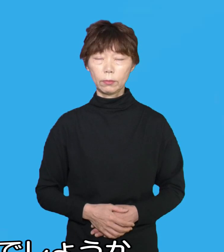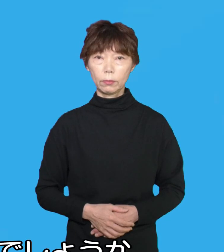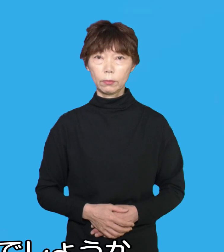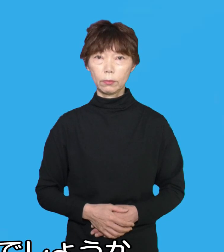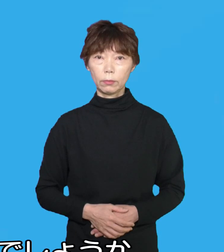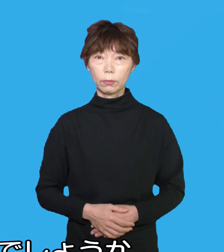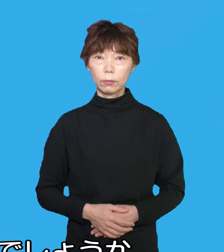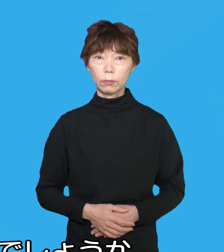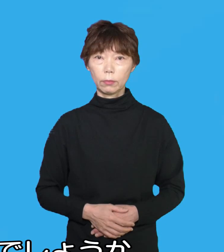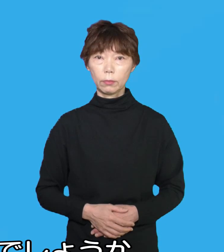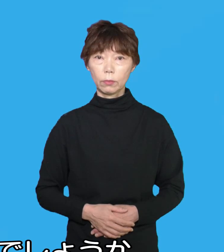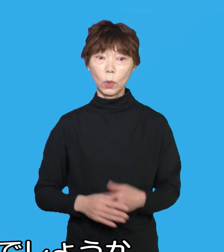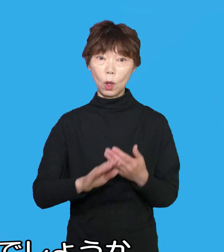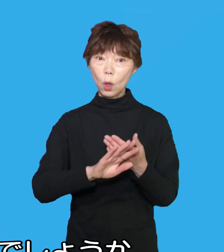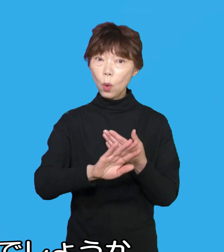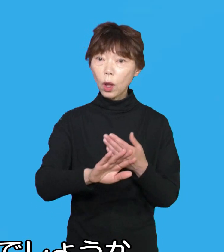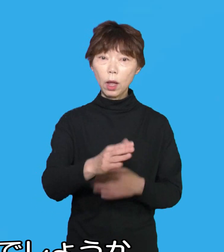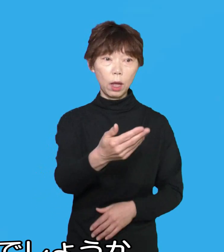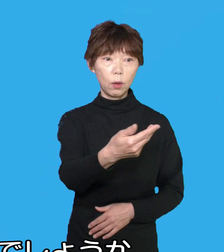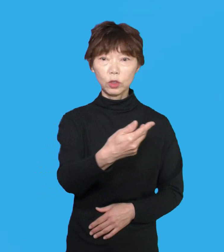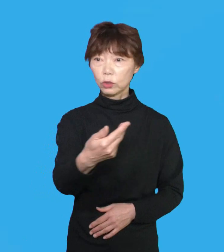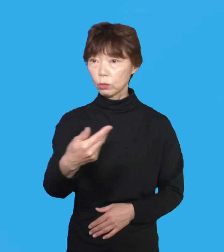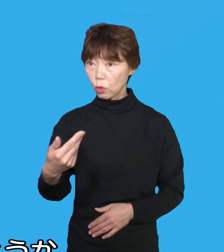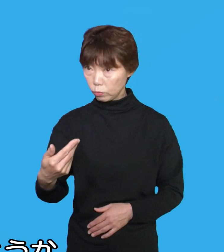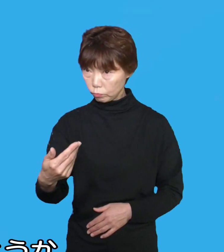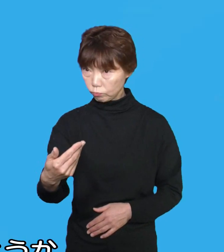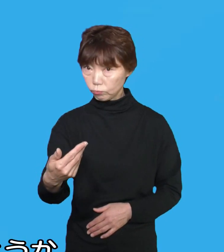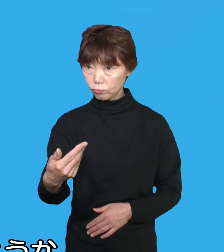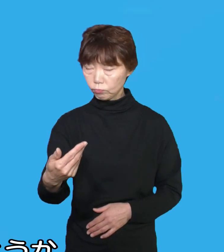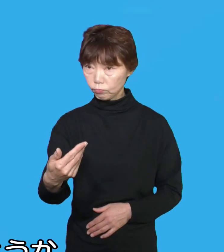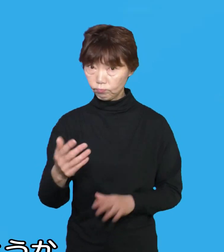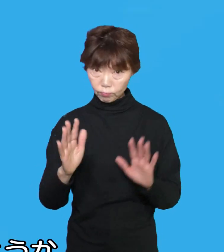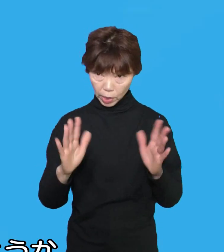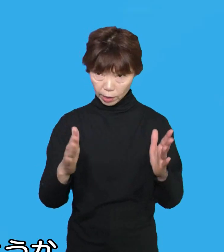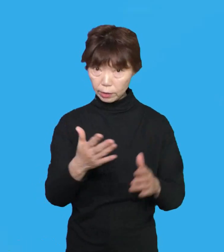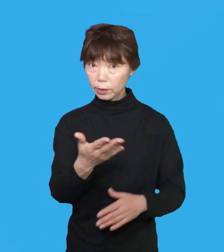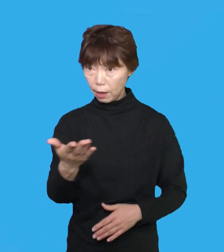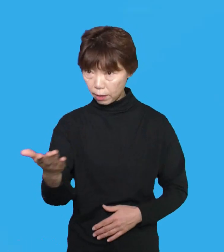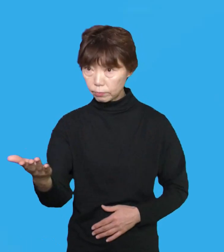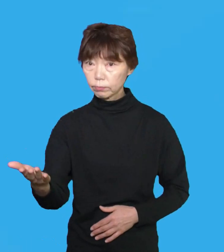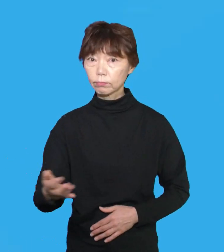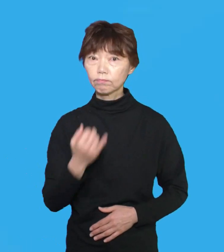他はご質問よろしいでしょうか。よろしいでしょうか。